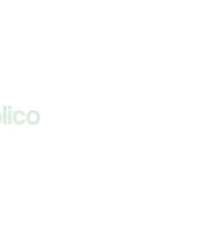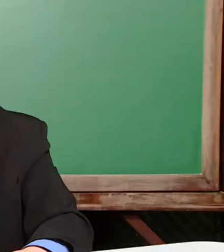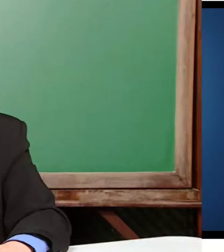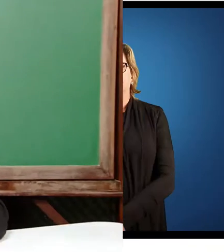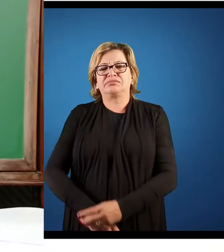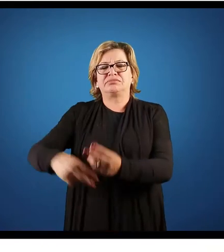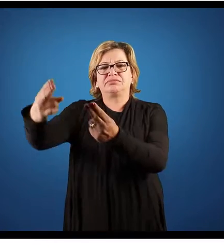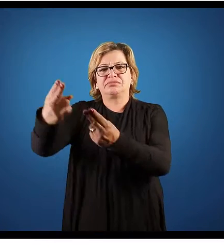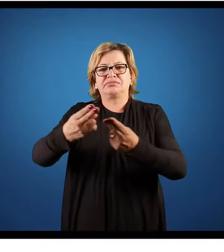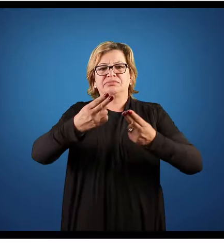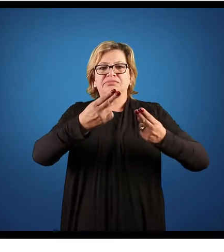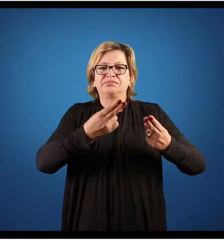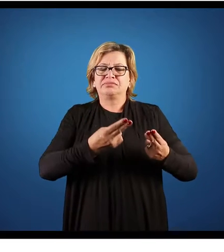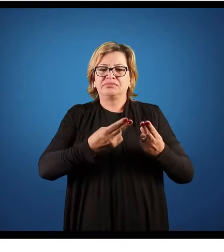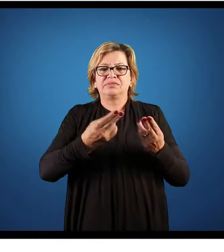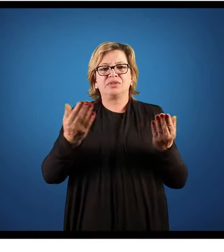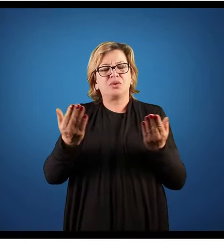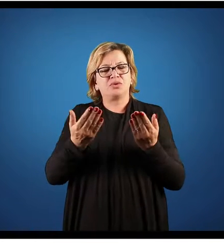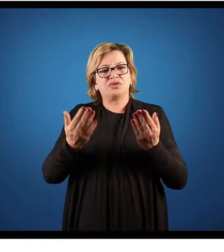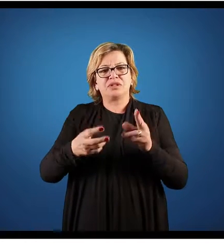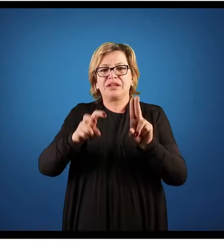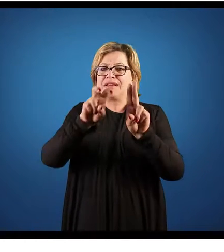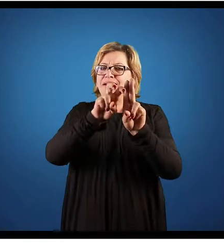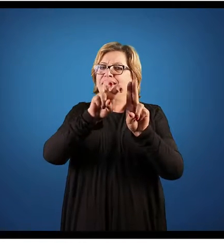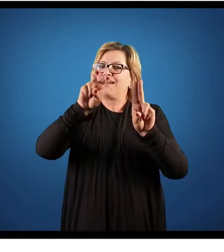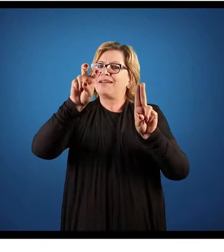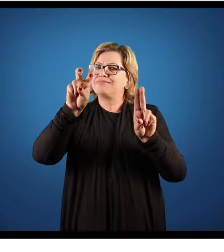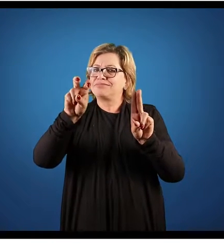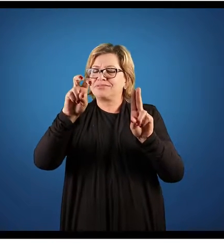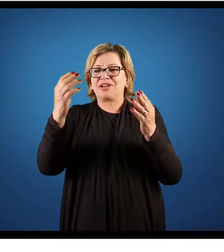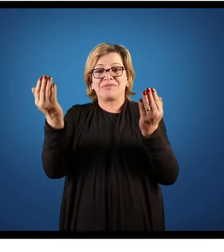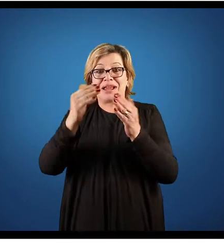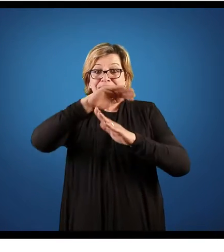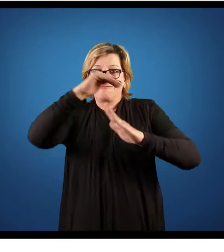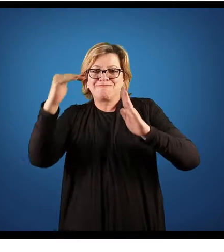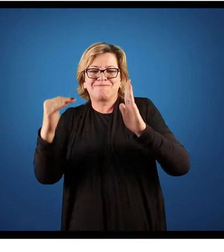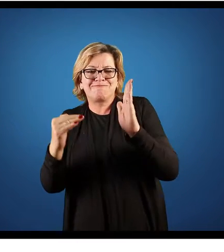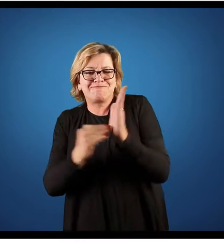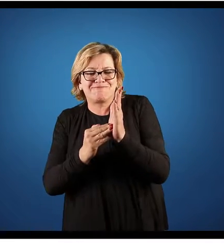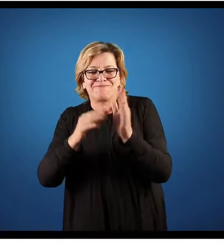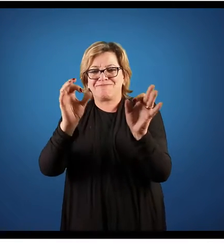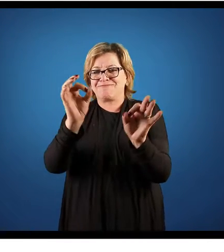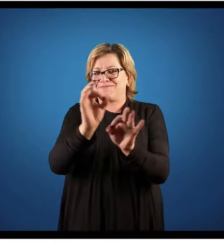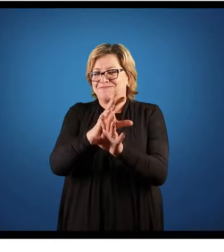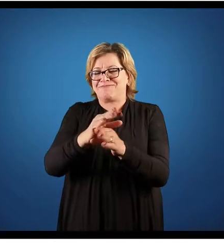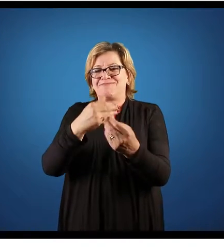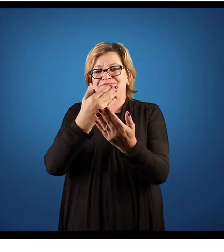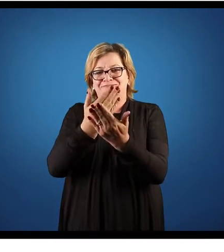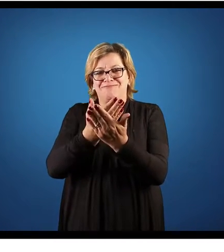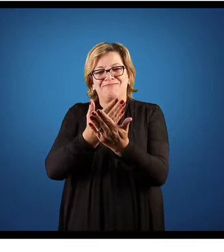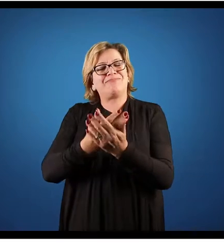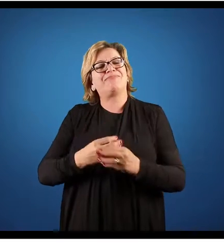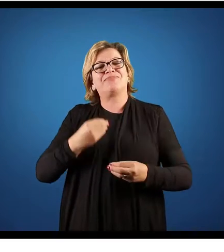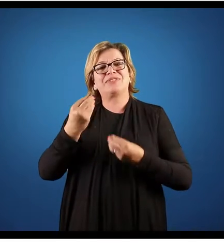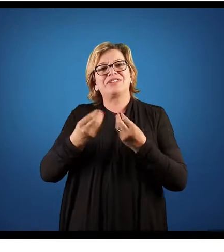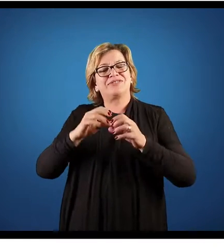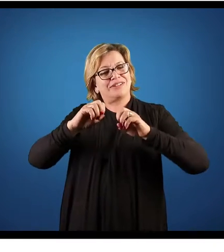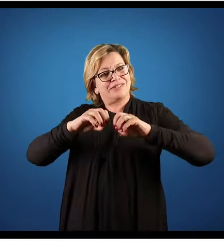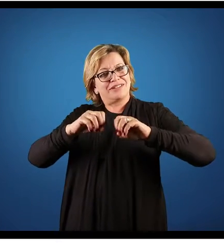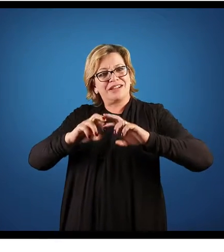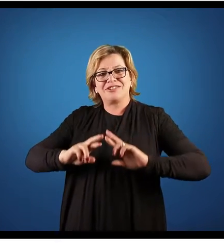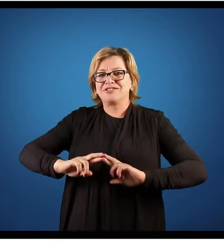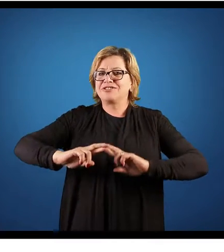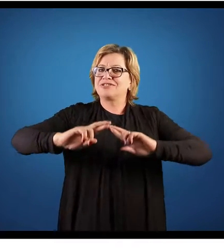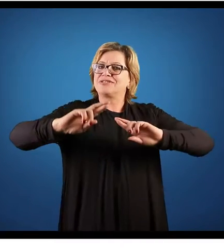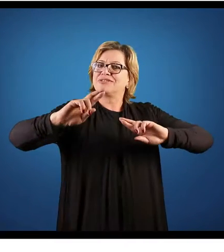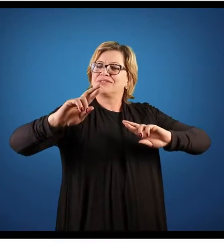sejam bem-vindos essa nossa unidade 5 para finalizar os nossos estudos nós vamos trabalhar sobre a questão da diferença